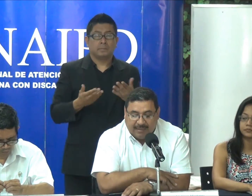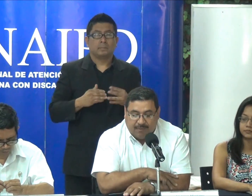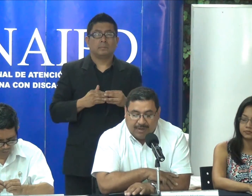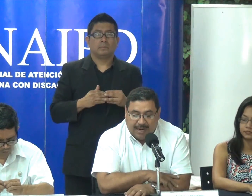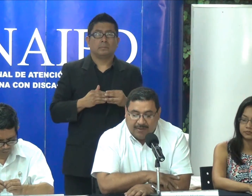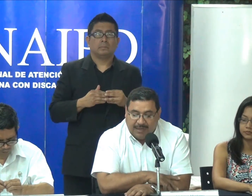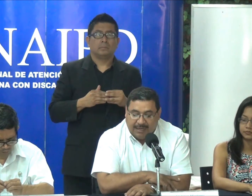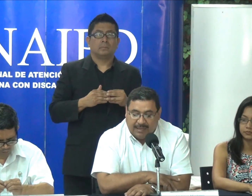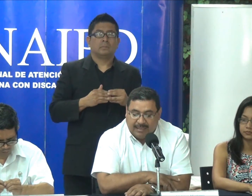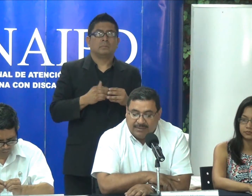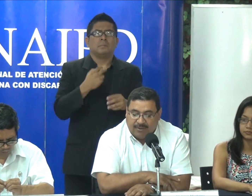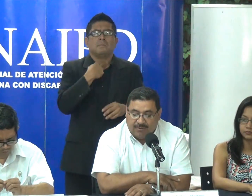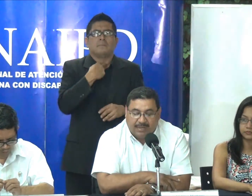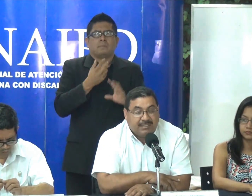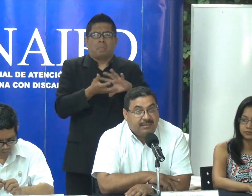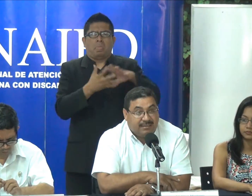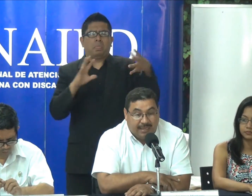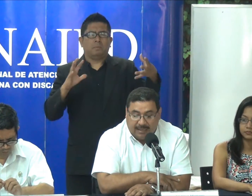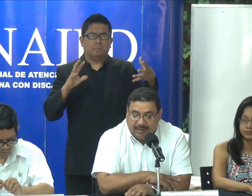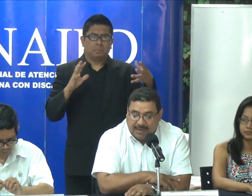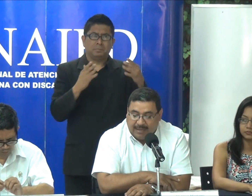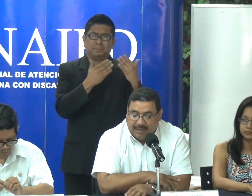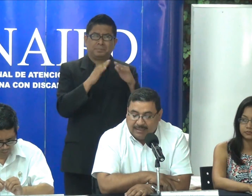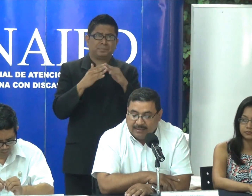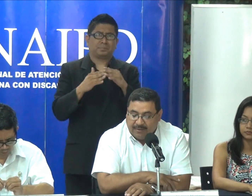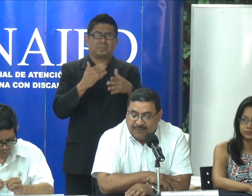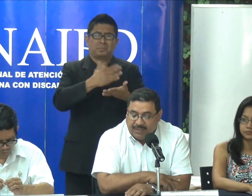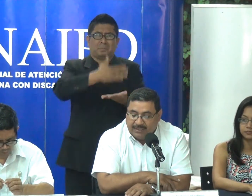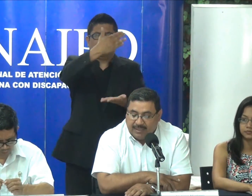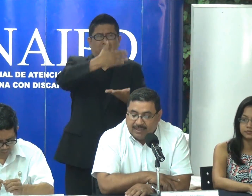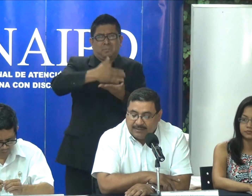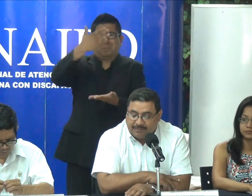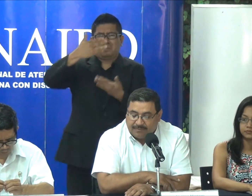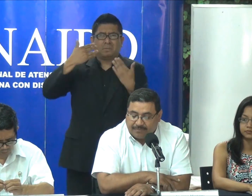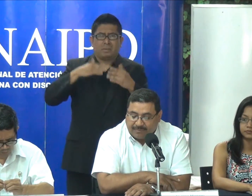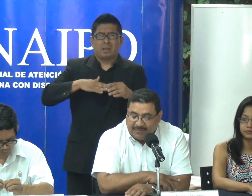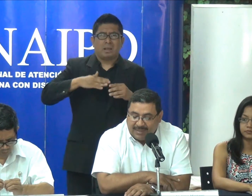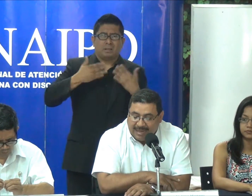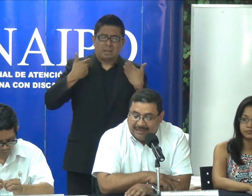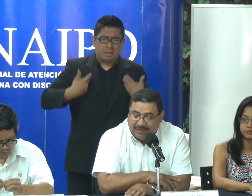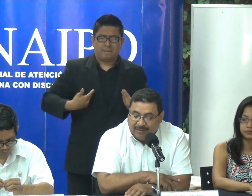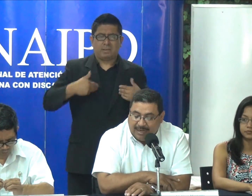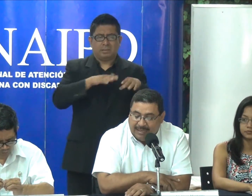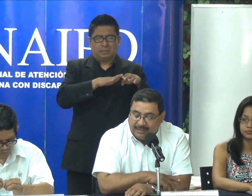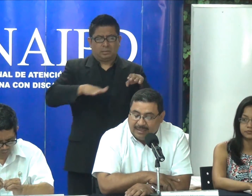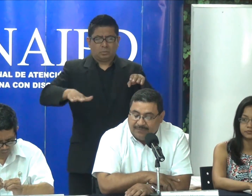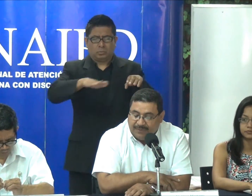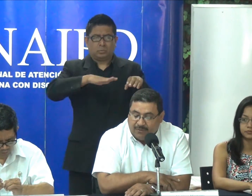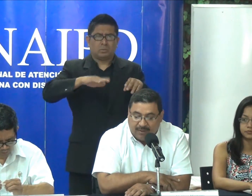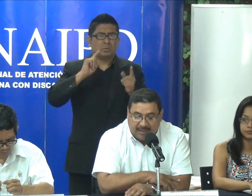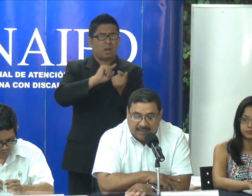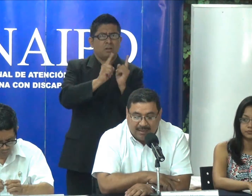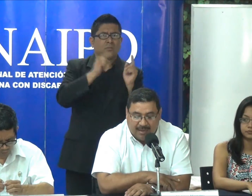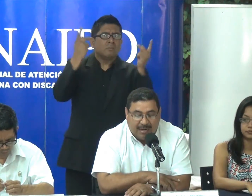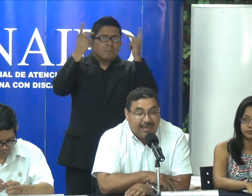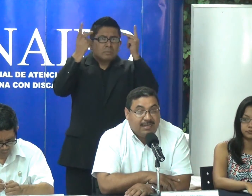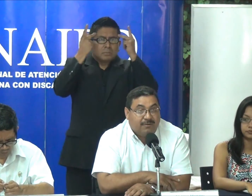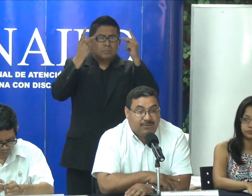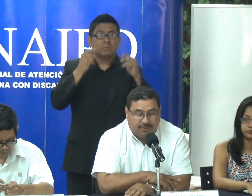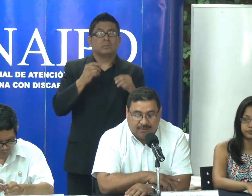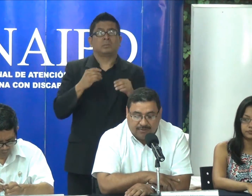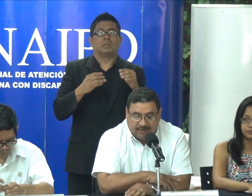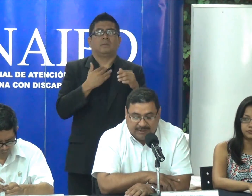ha desembocado en la generación de una serie de barreras físicas, actitudinales que dificultan